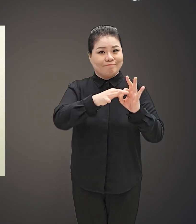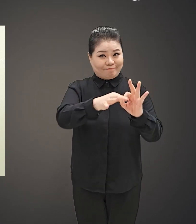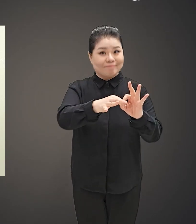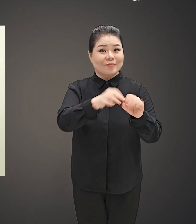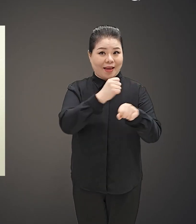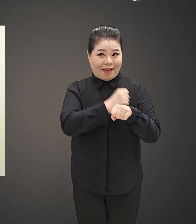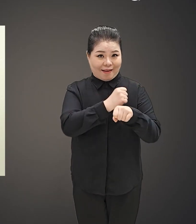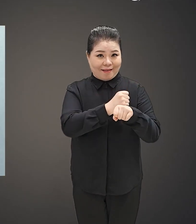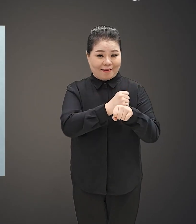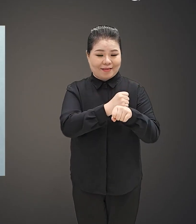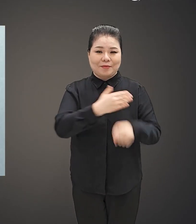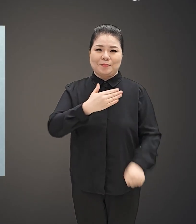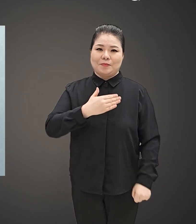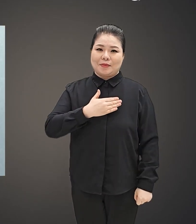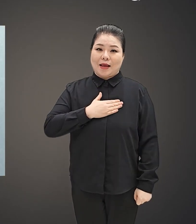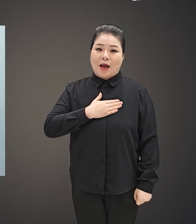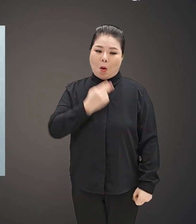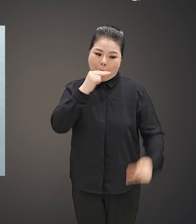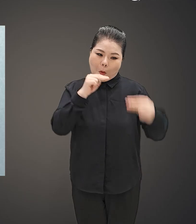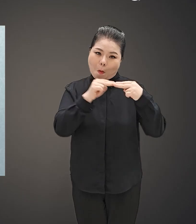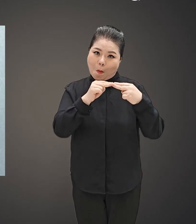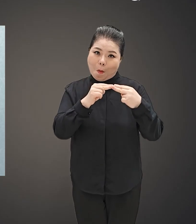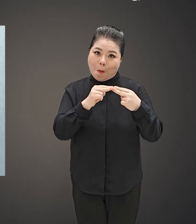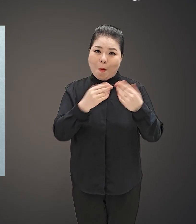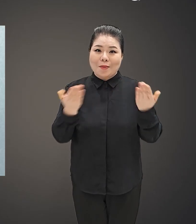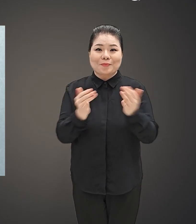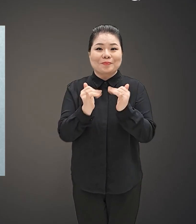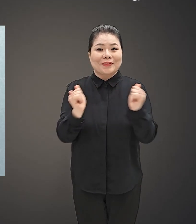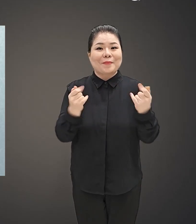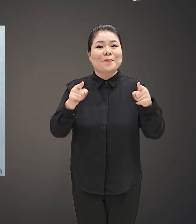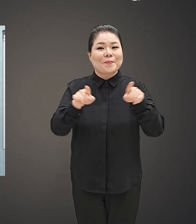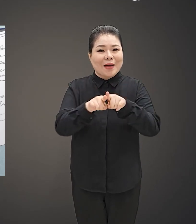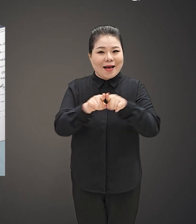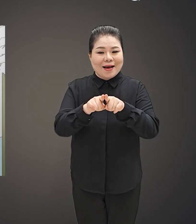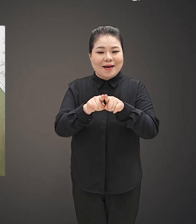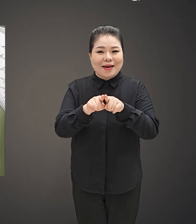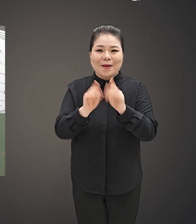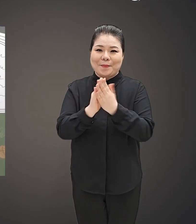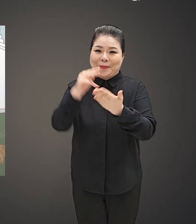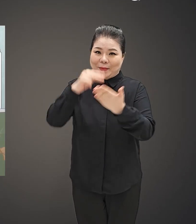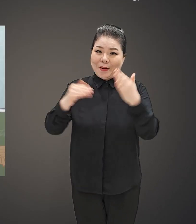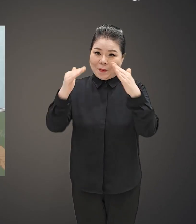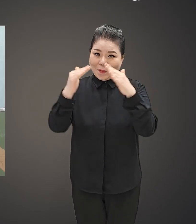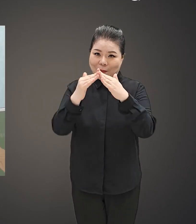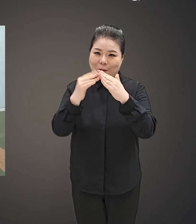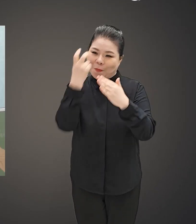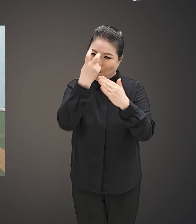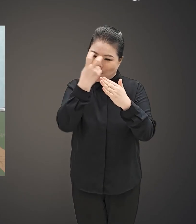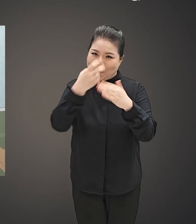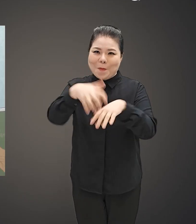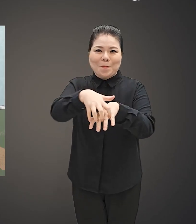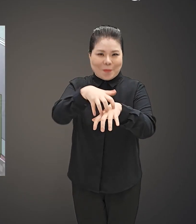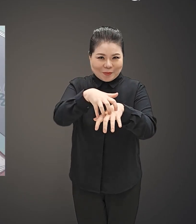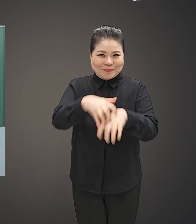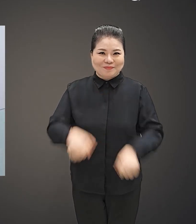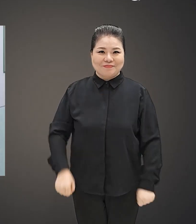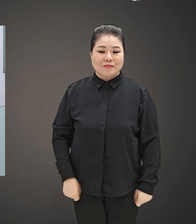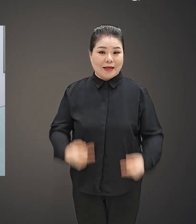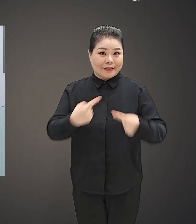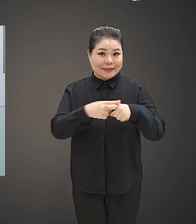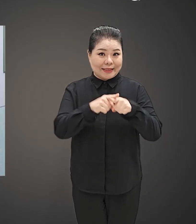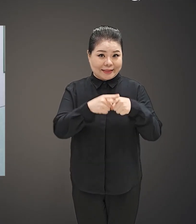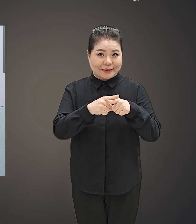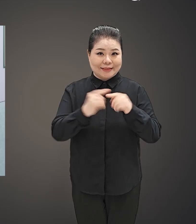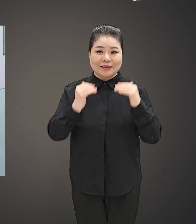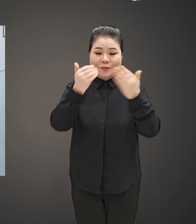것. 나는 마음이 맞는 동료들과 도서관 수호대를 결성해 뜨개질 클럽,